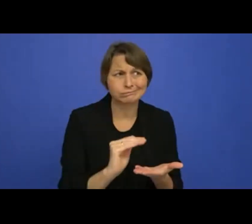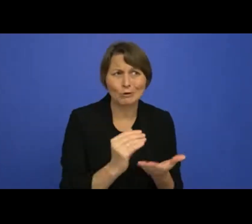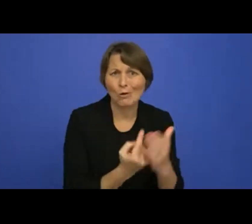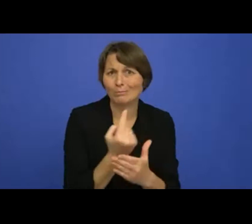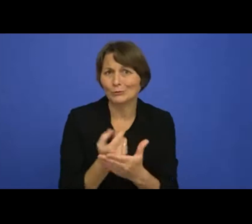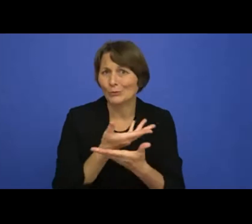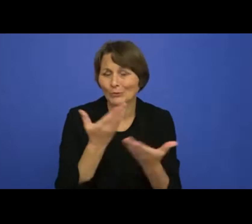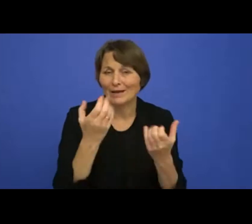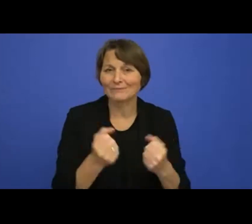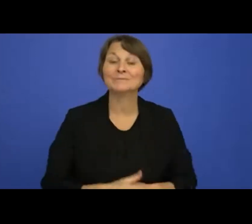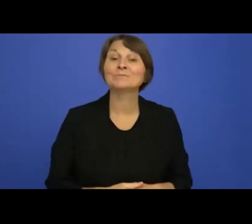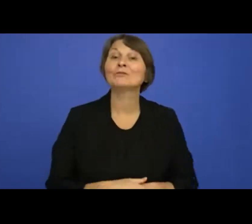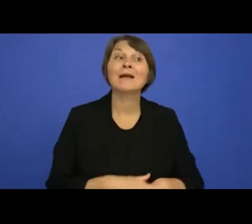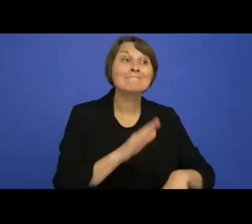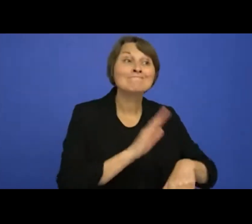de qualité.